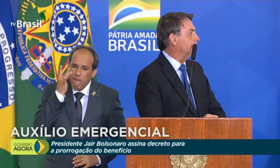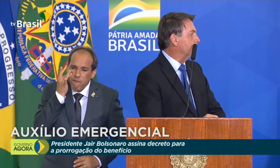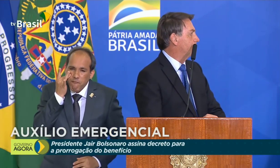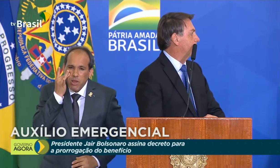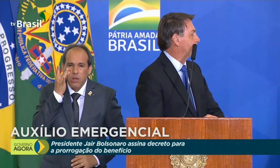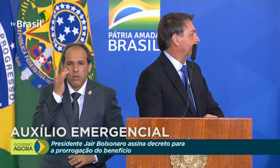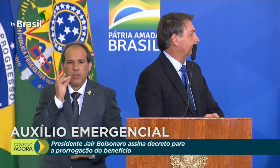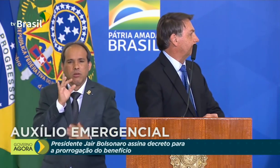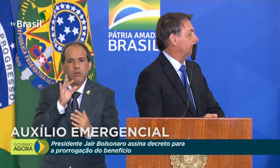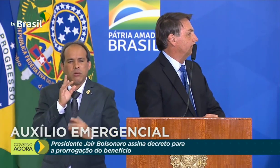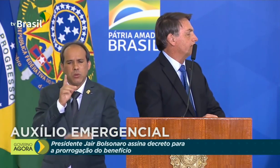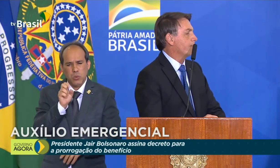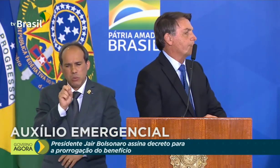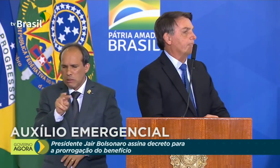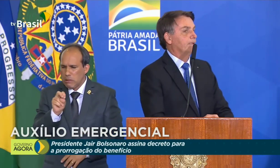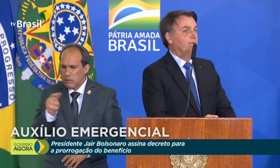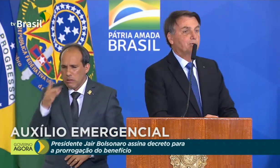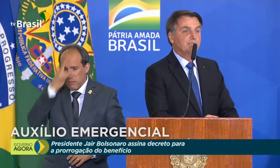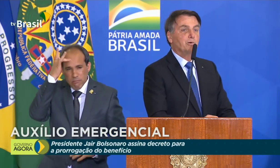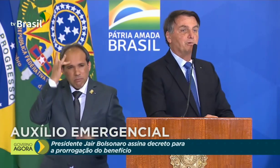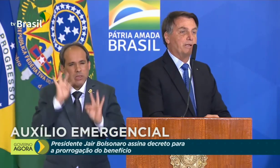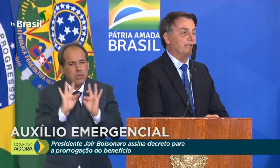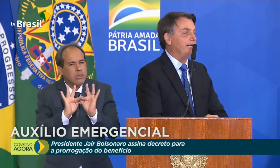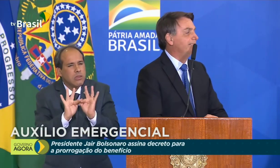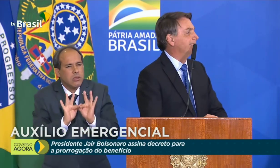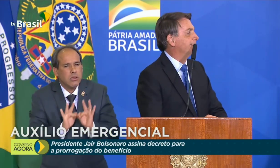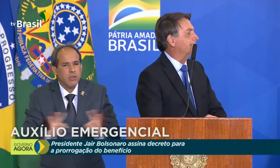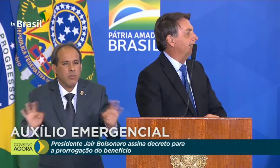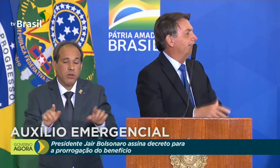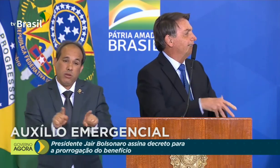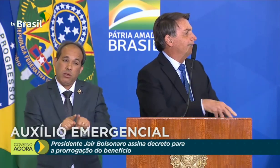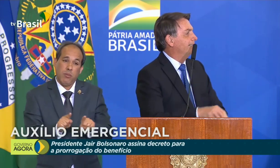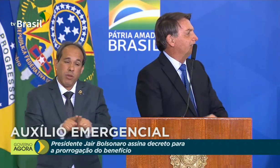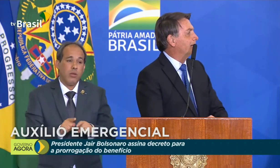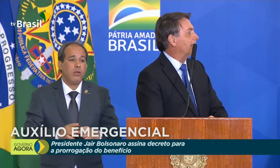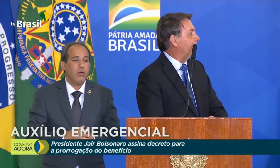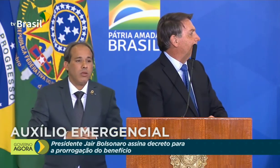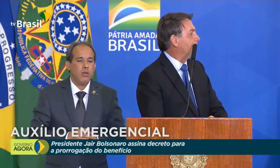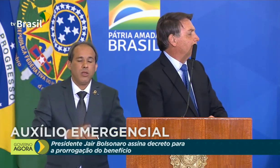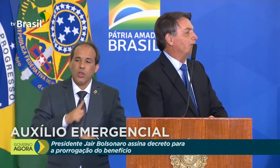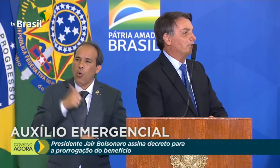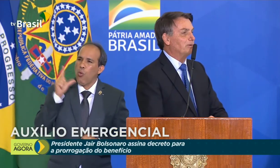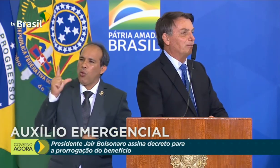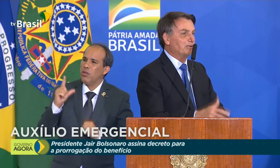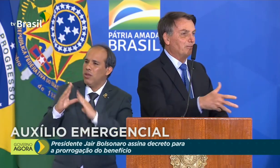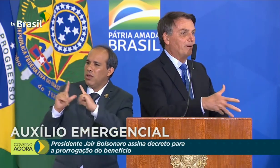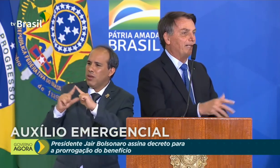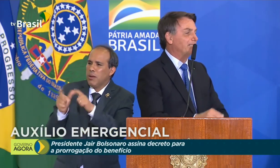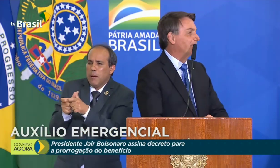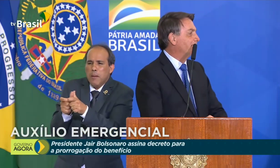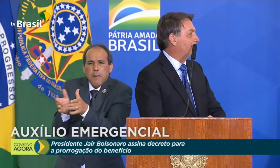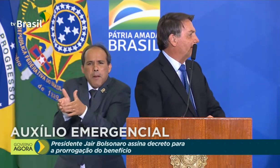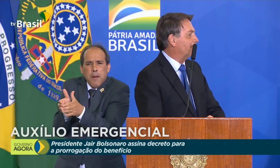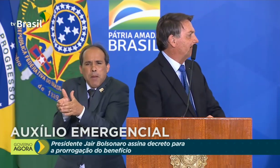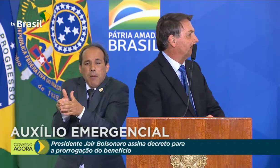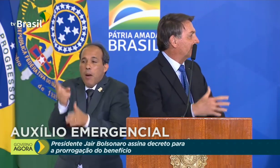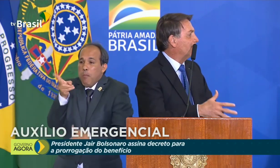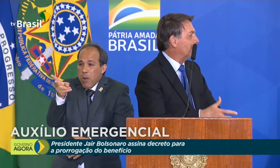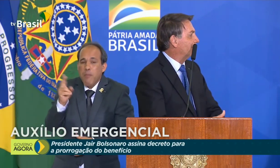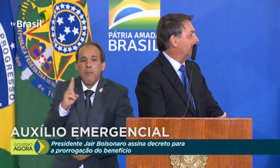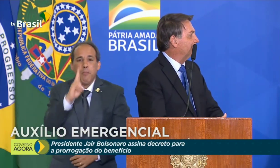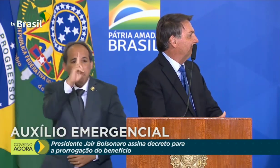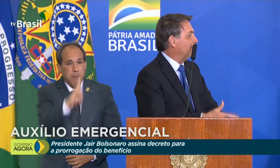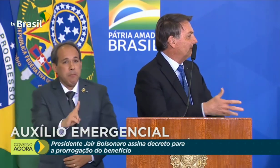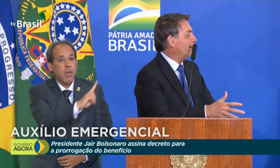gente humilde. Inclusive, por coincidência, tinha uma capela que uma vez por mês o padre se fazia presente.